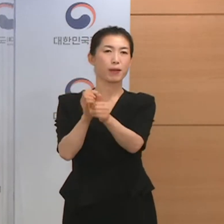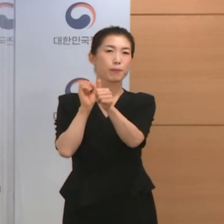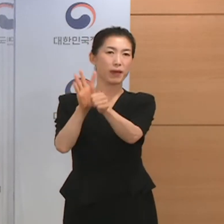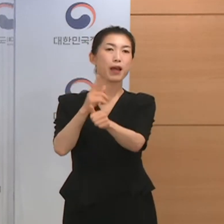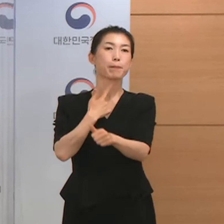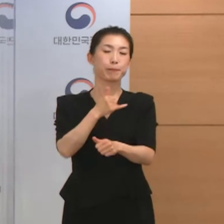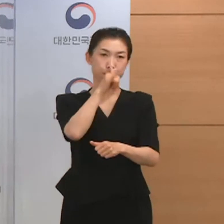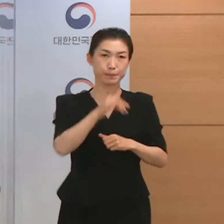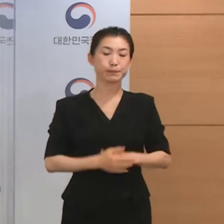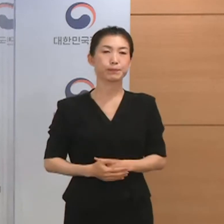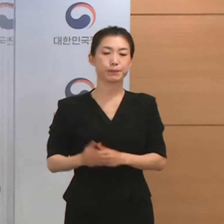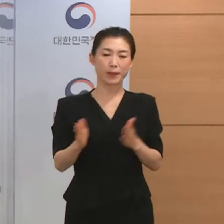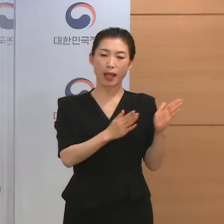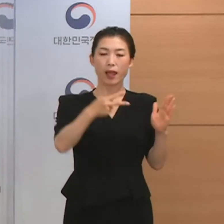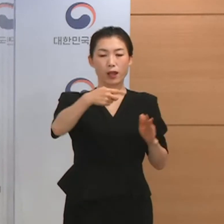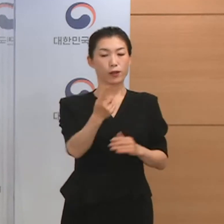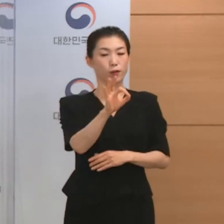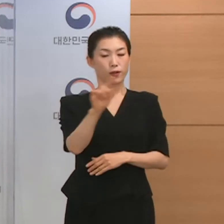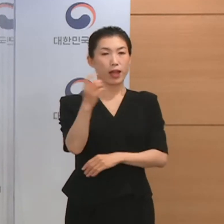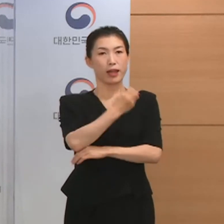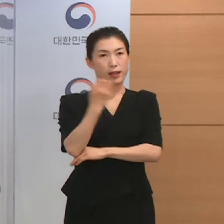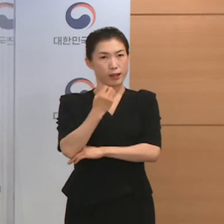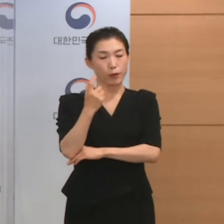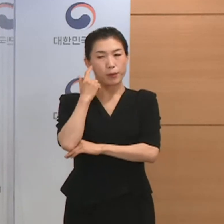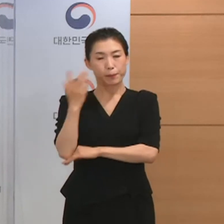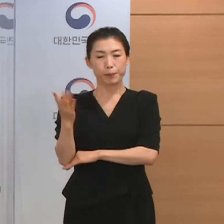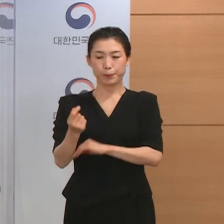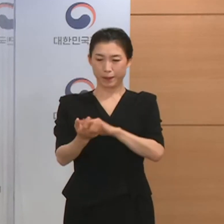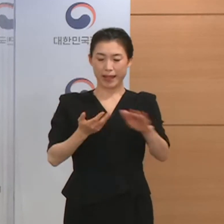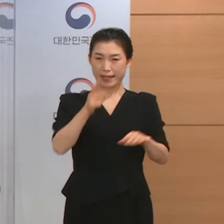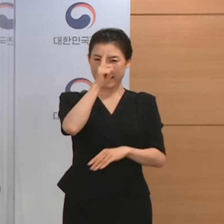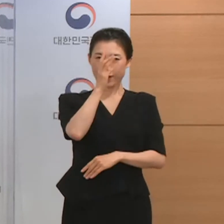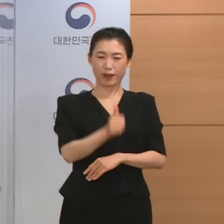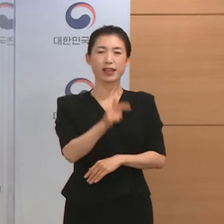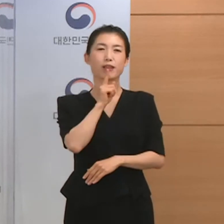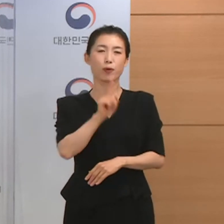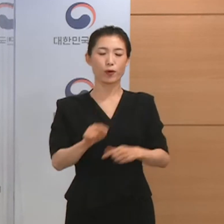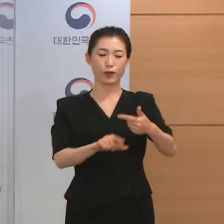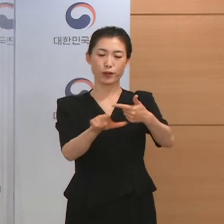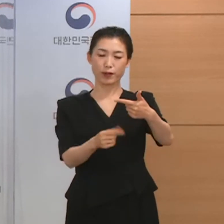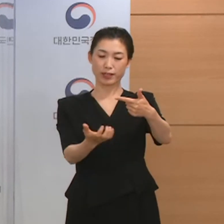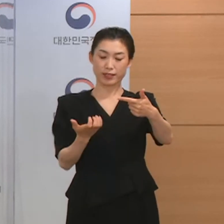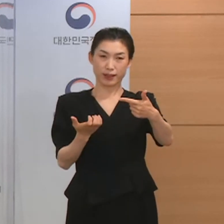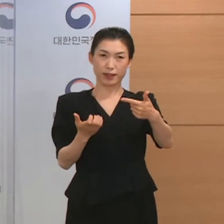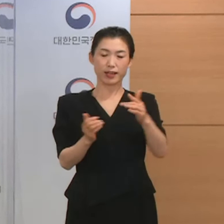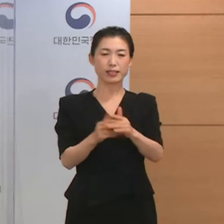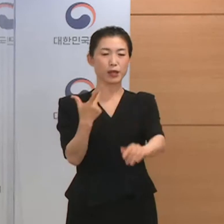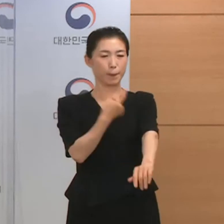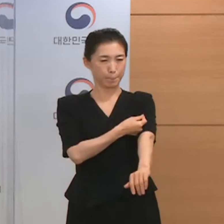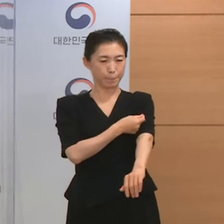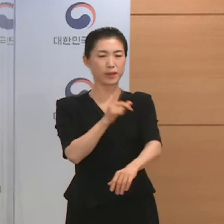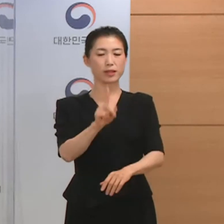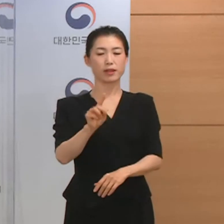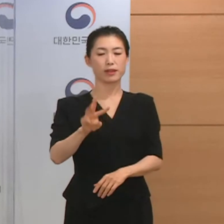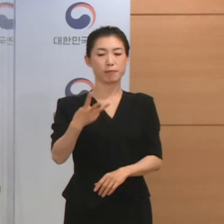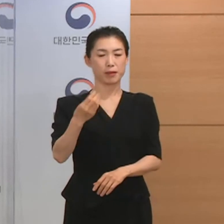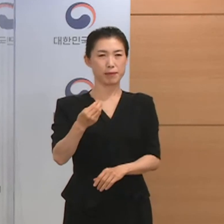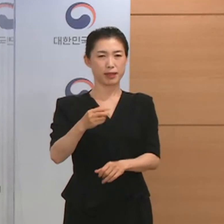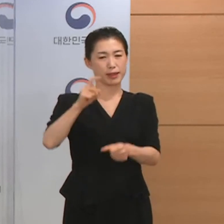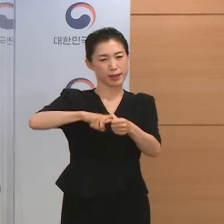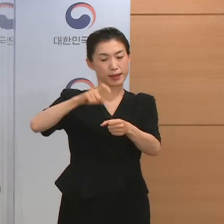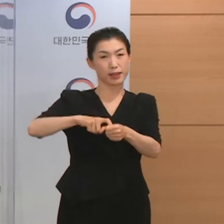동아일보 이미지 기자님 질의입니다. 방금 장관께서 상반기 1,300만 명 접종 달성을 전제로 한다고